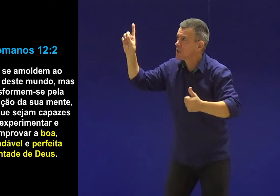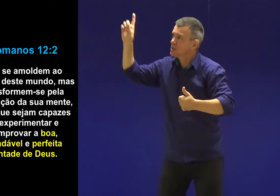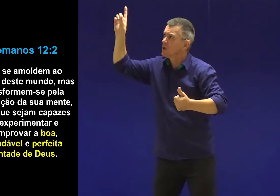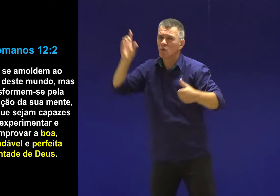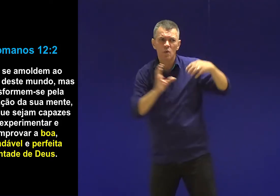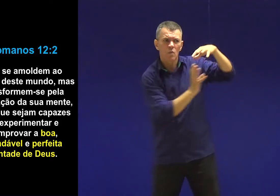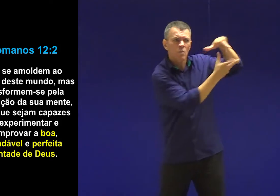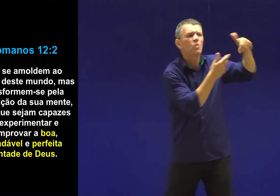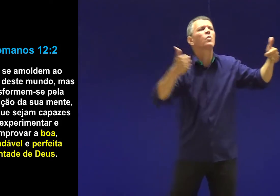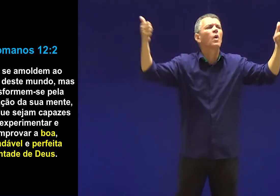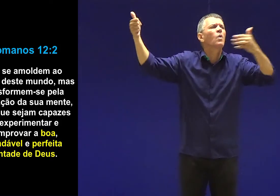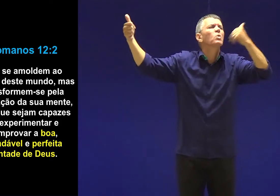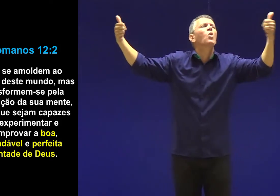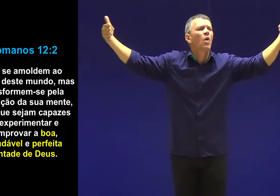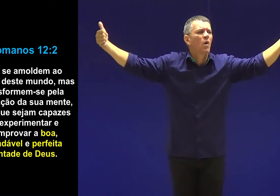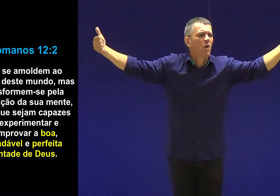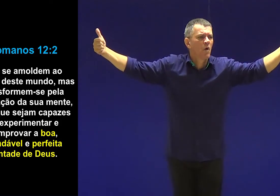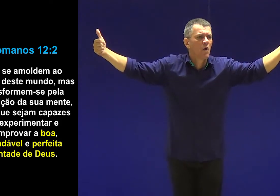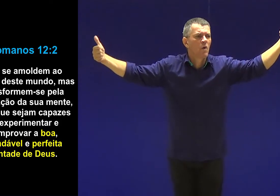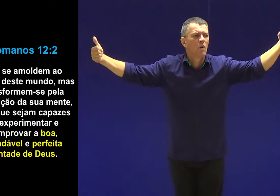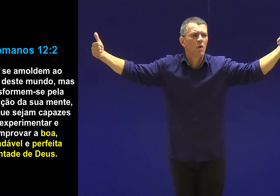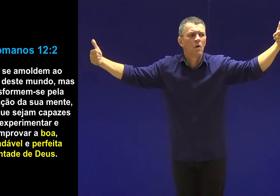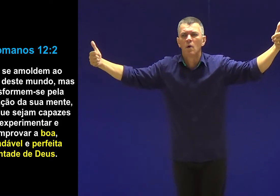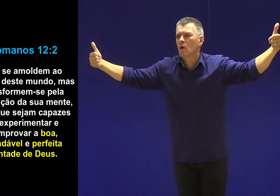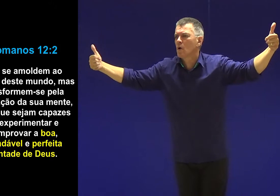é? Qual é o melhor? Deus ou o mundo?